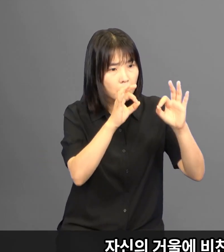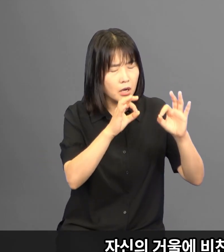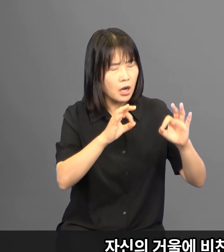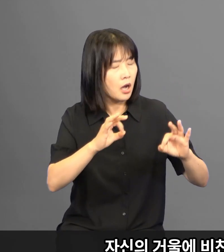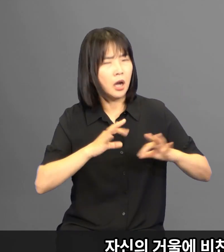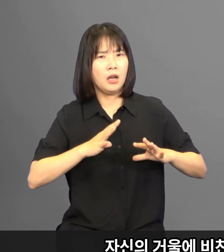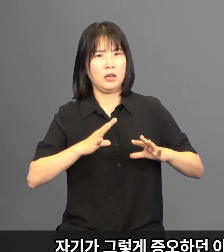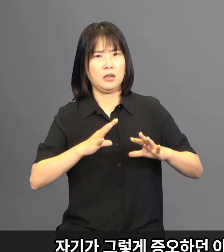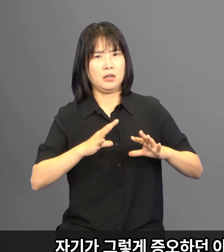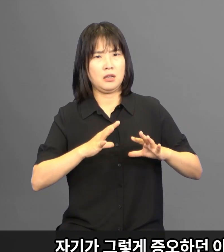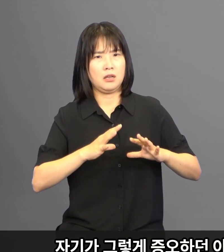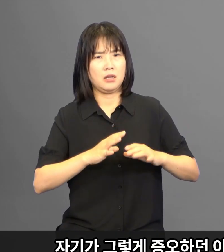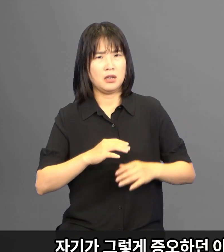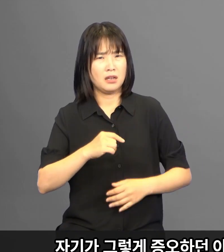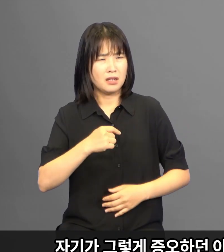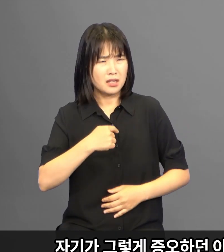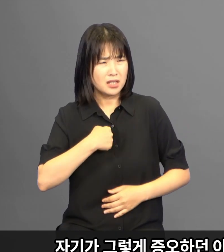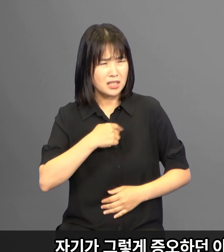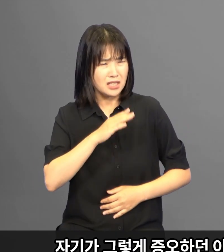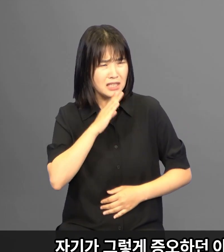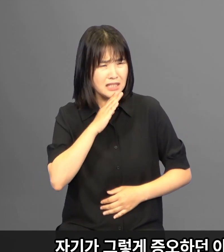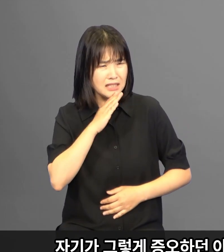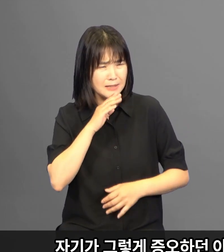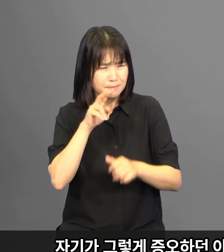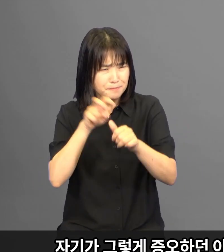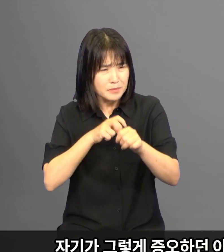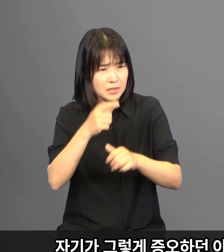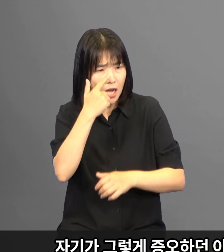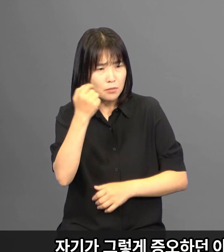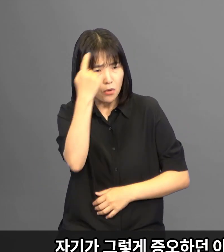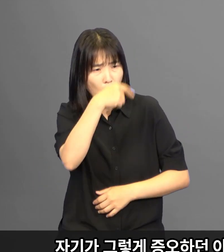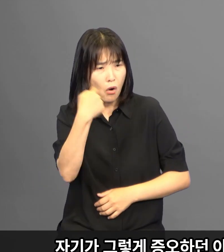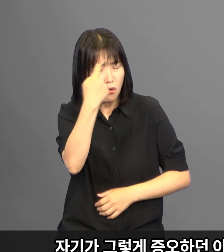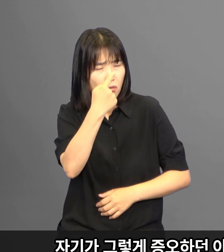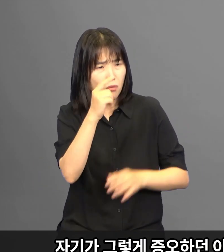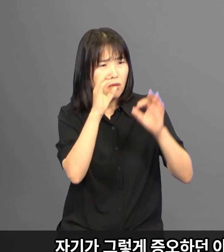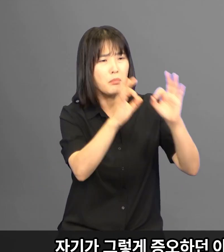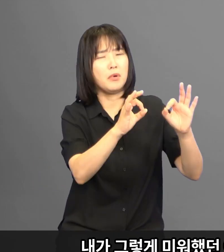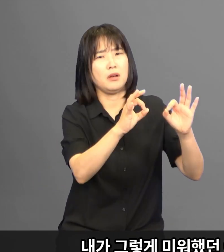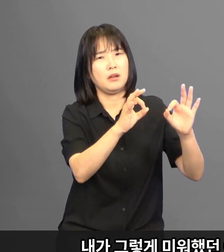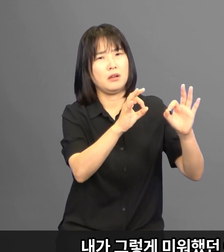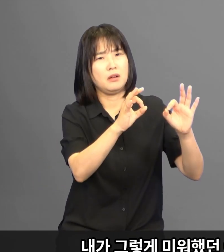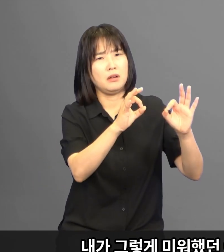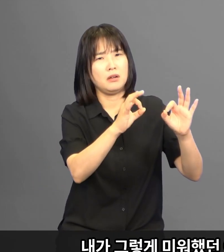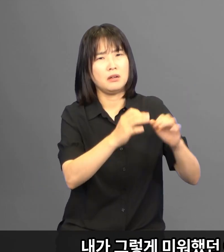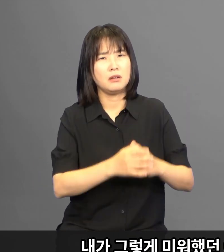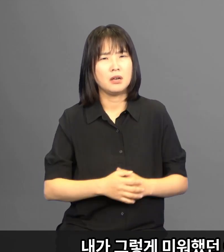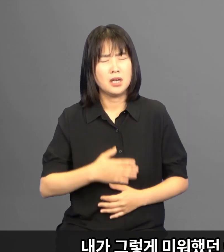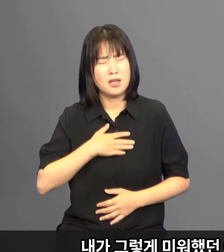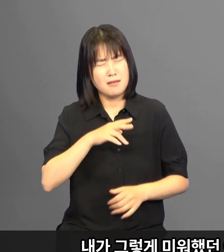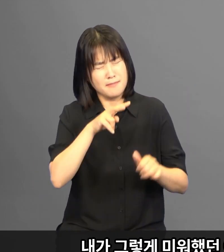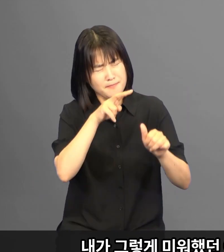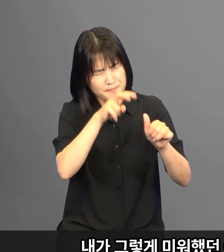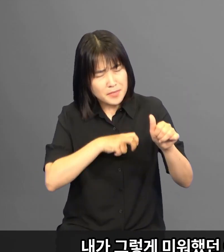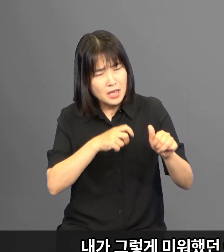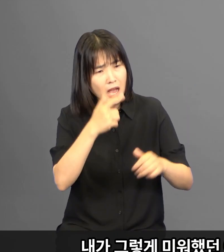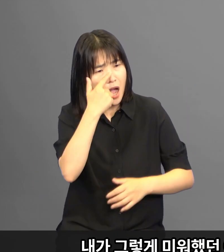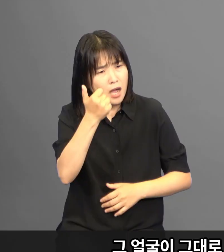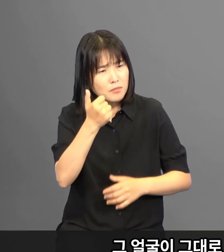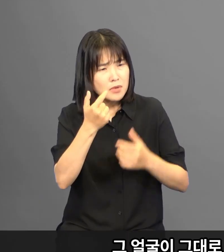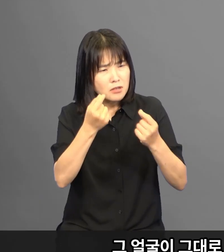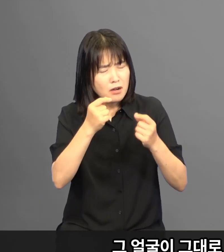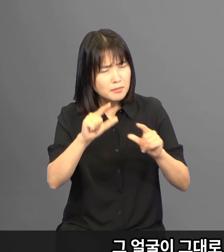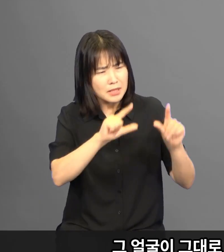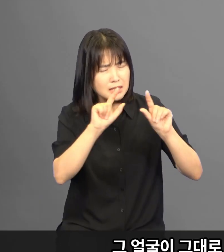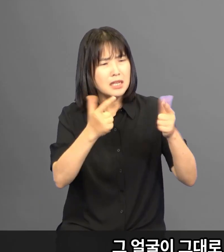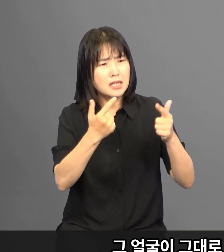놀랐어요. 자기가 그렇게 증오하던 아버지 얼굴이 그 안에 있는 거예요. 내가 그렇게 미워했던, 아버지처럼 되지 않을 거야 했던